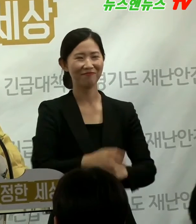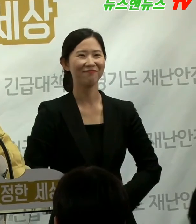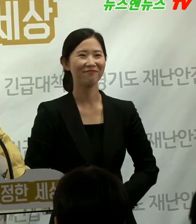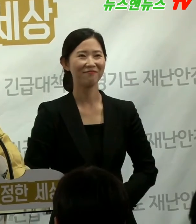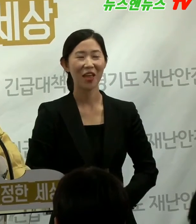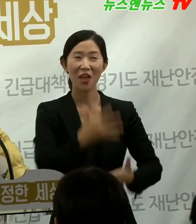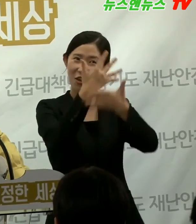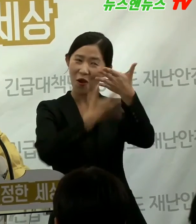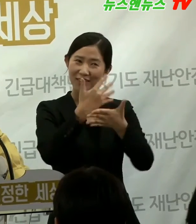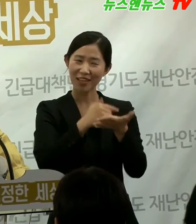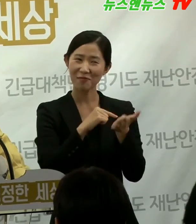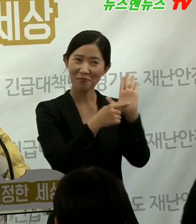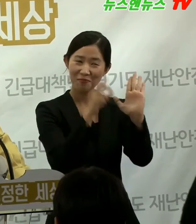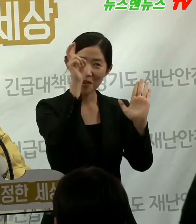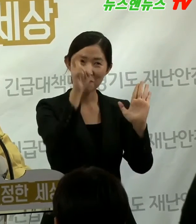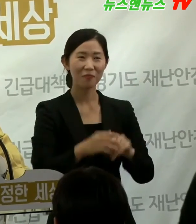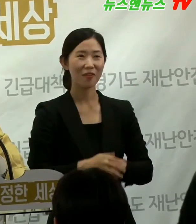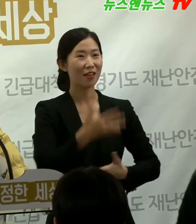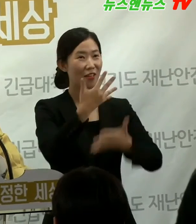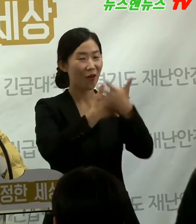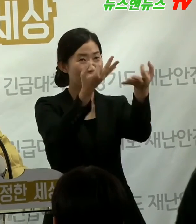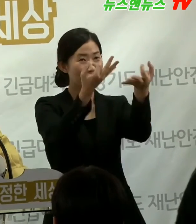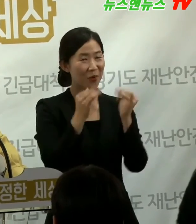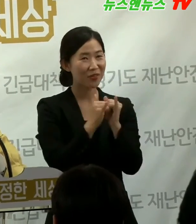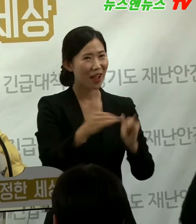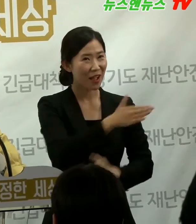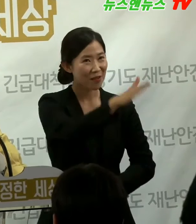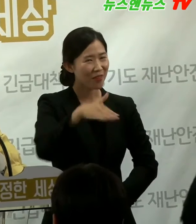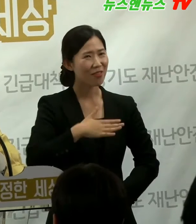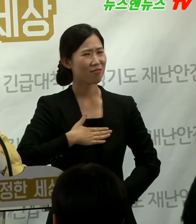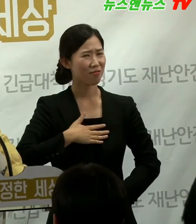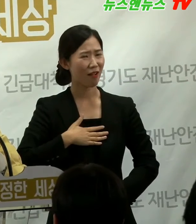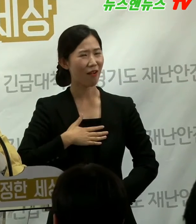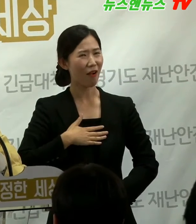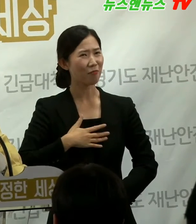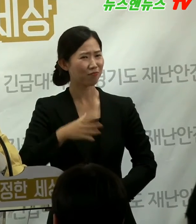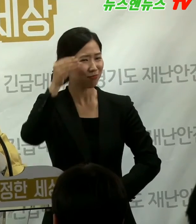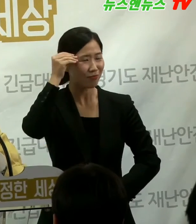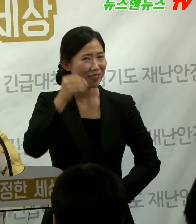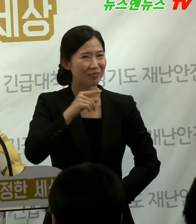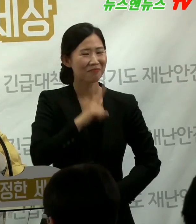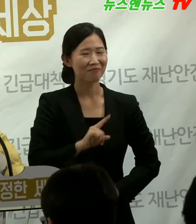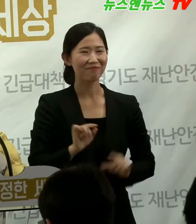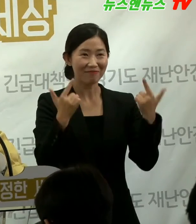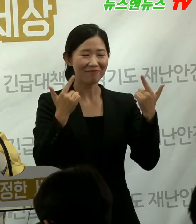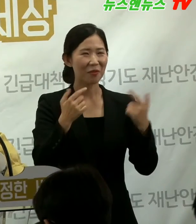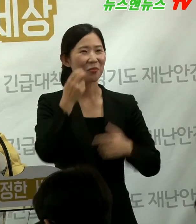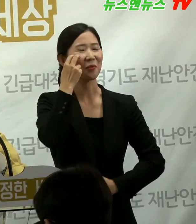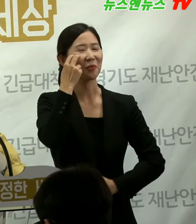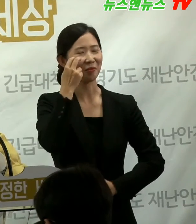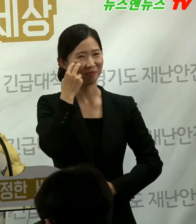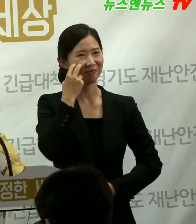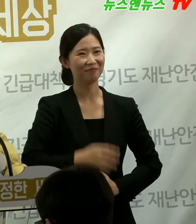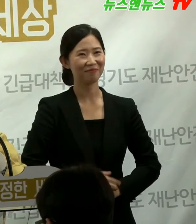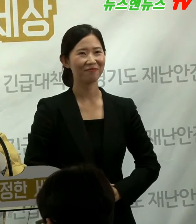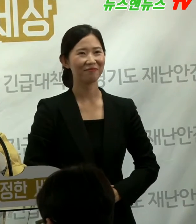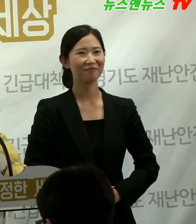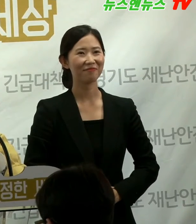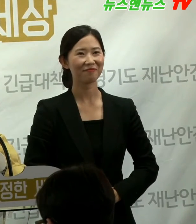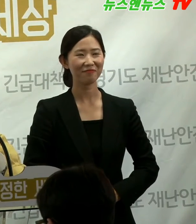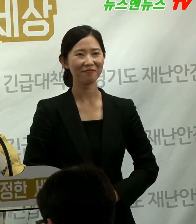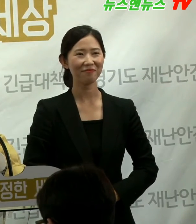같은데요. 보시는 분들 혹시 제가 무식해서 하는 소리는 아니라는 거 좀 기억해 주시기 바랍니다. 네,